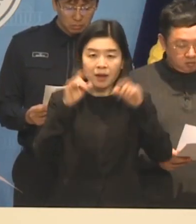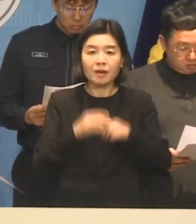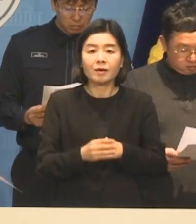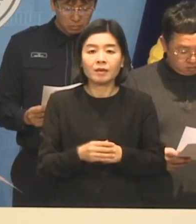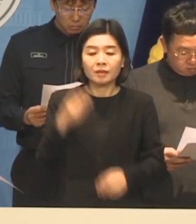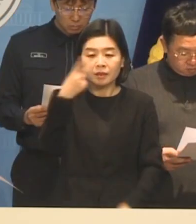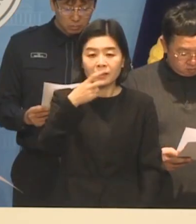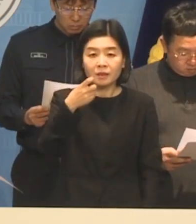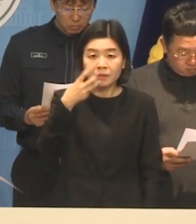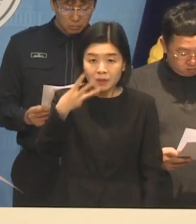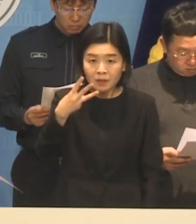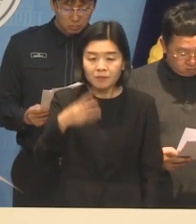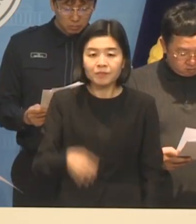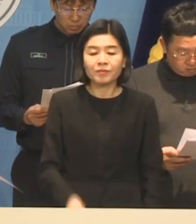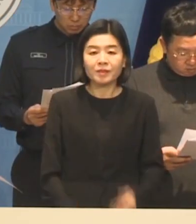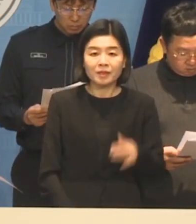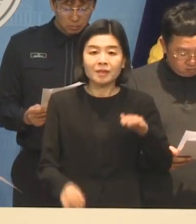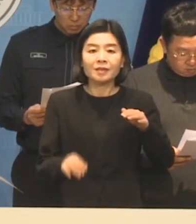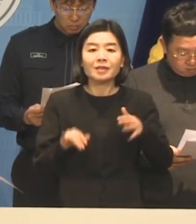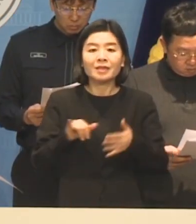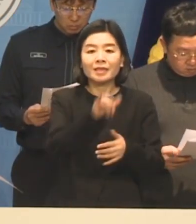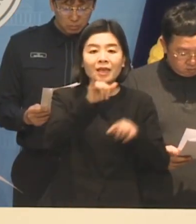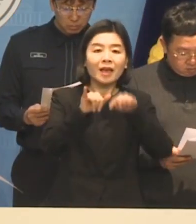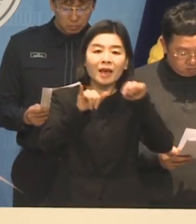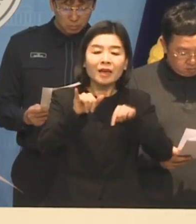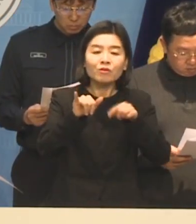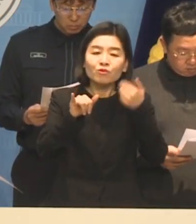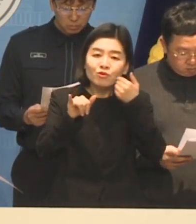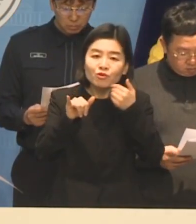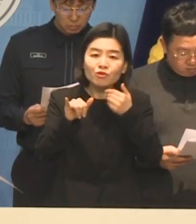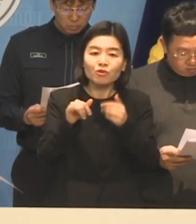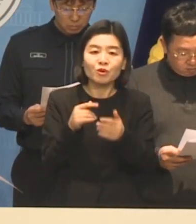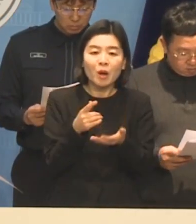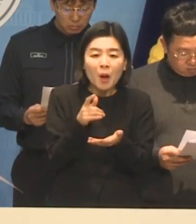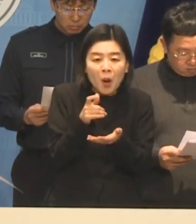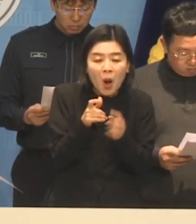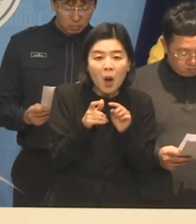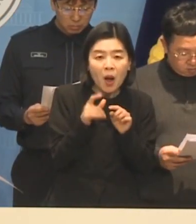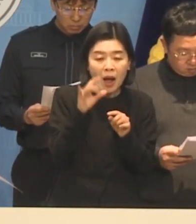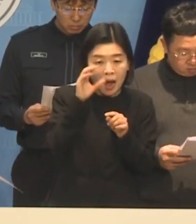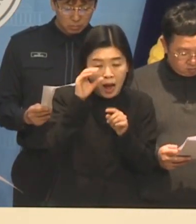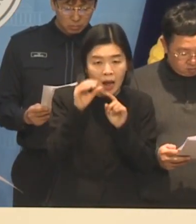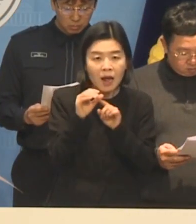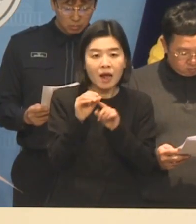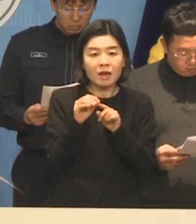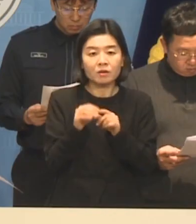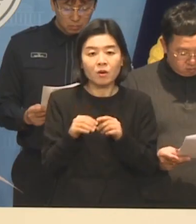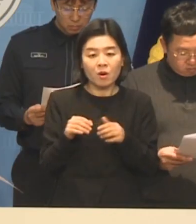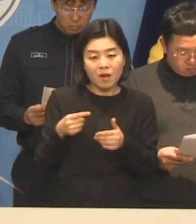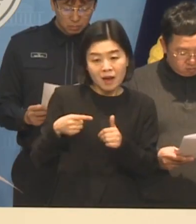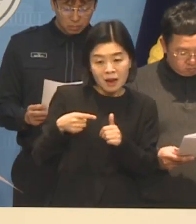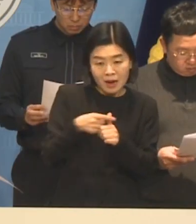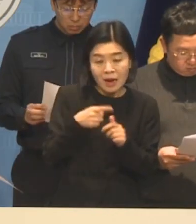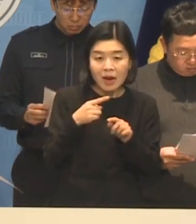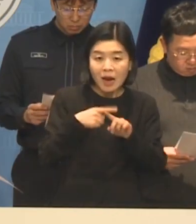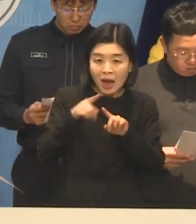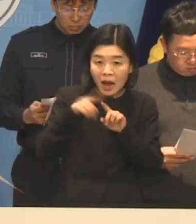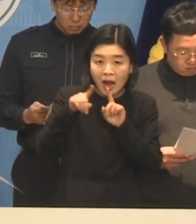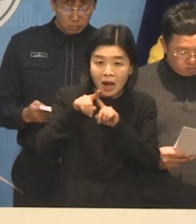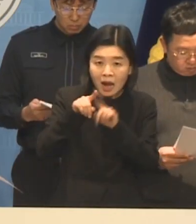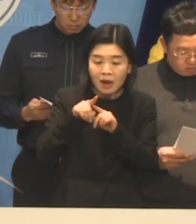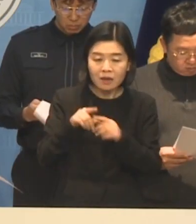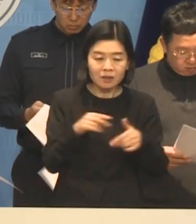2023년 한 승객이 반입한 실탄, 보안구역에서 발견된 칼은 인천공항의 보안 시스템이